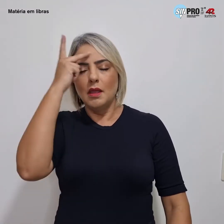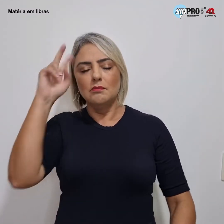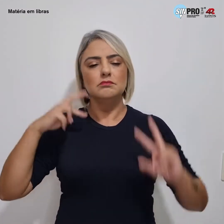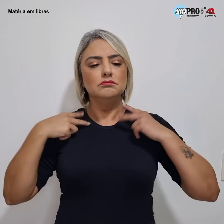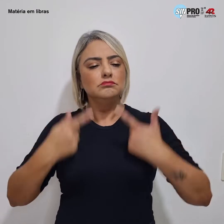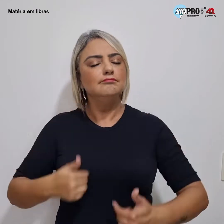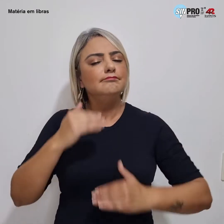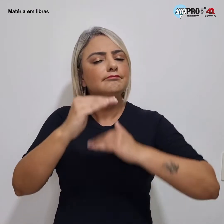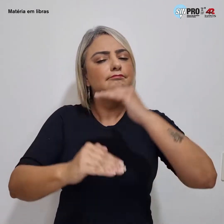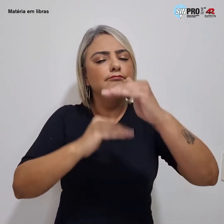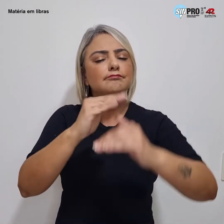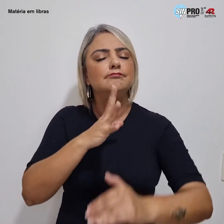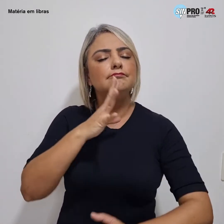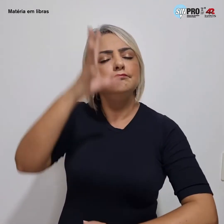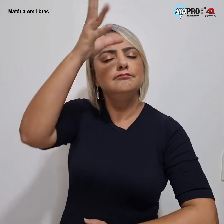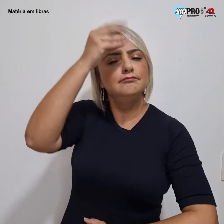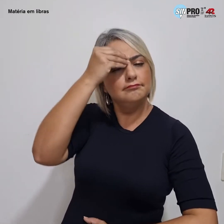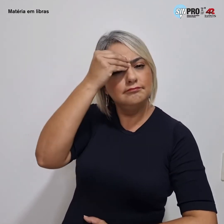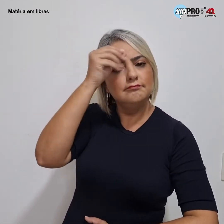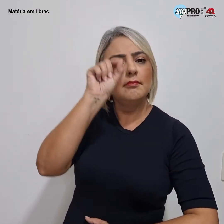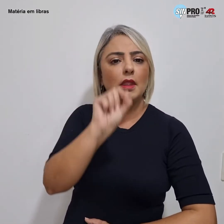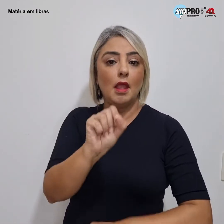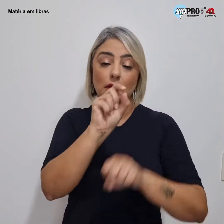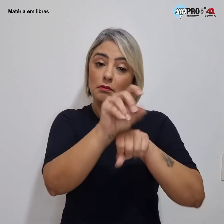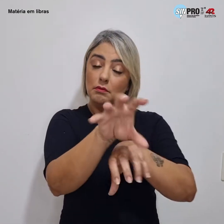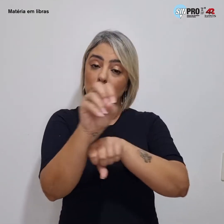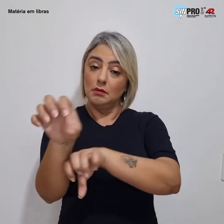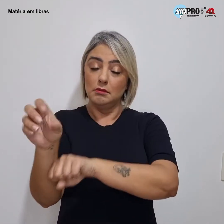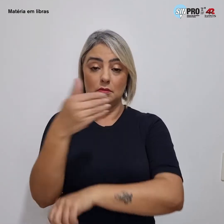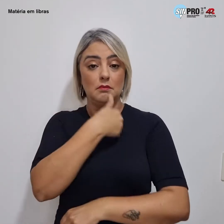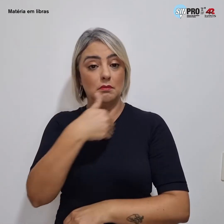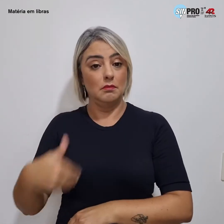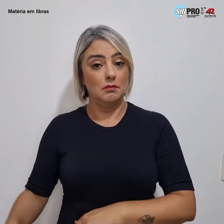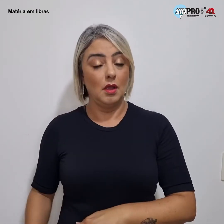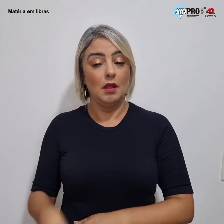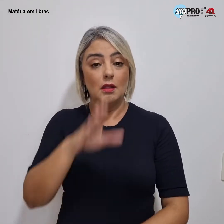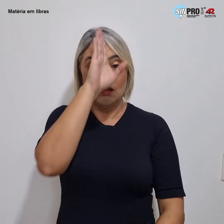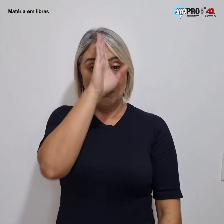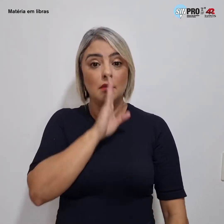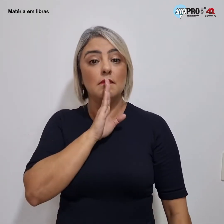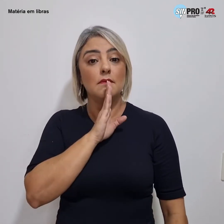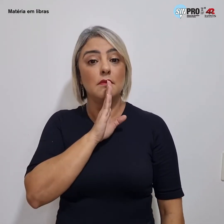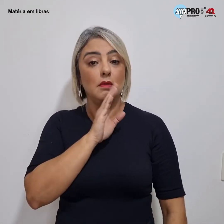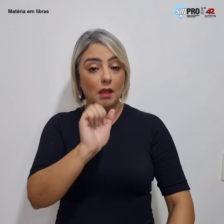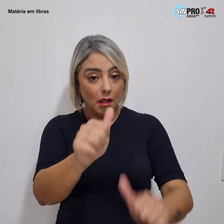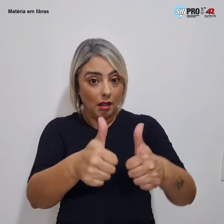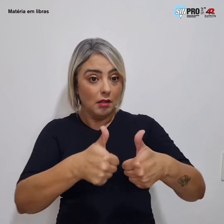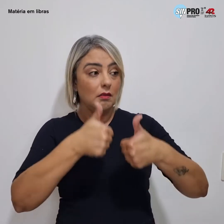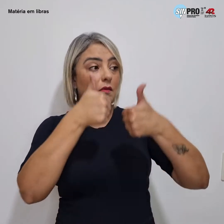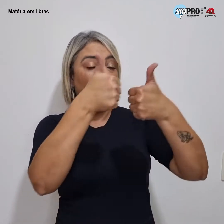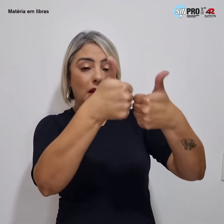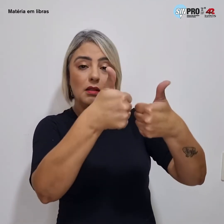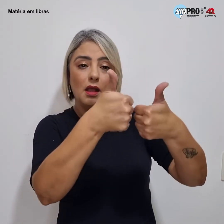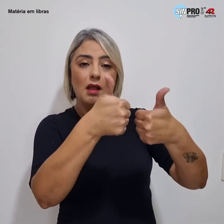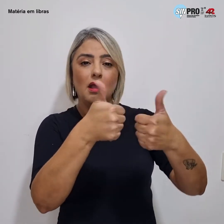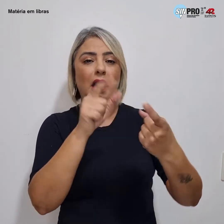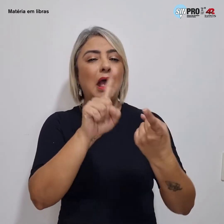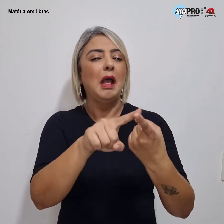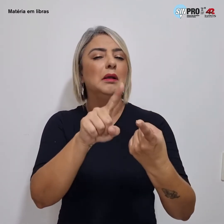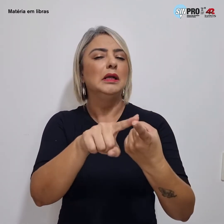evolui por meio do conhecimento e que a educação pública, gratuita e de qualidade